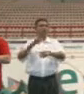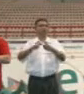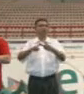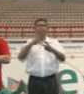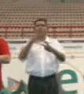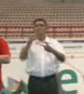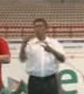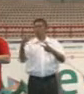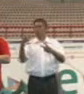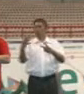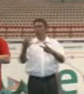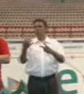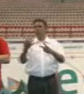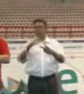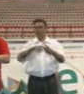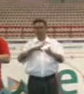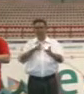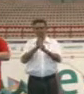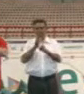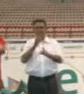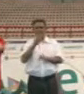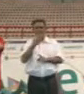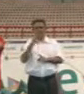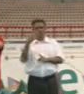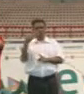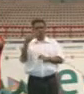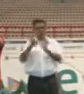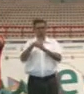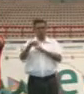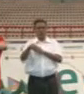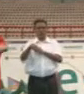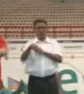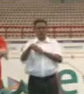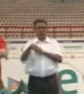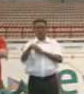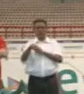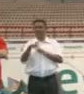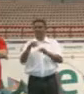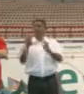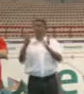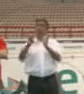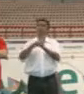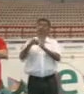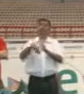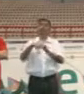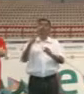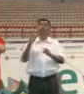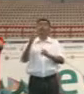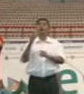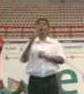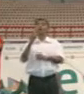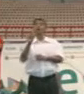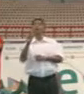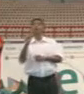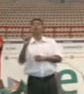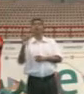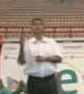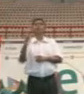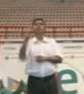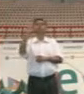Ouro. Portugal achou ouro? Não. Quando chegou aqui? Não. Quando ele chegou aqui, qual é a coisa mais valiosa?